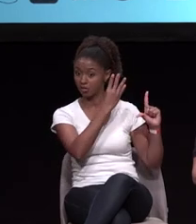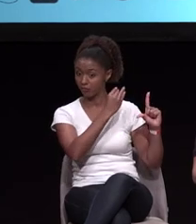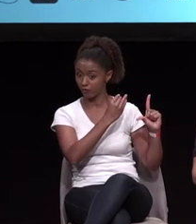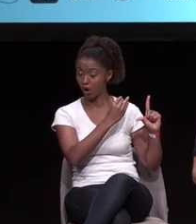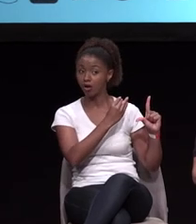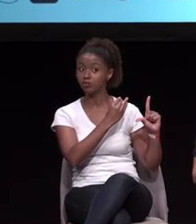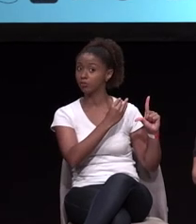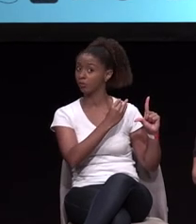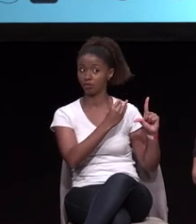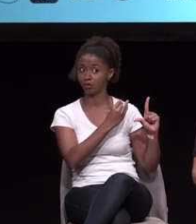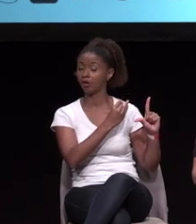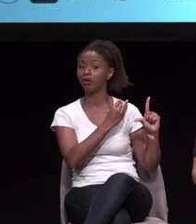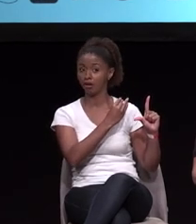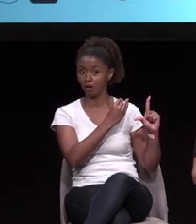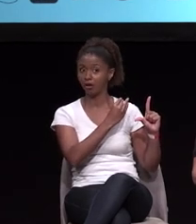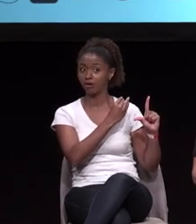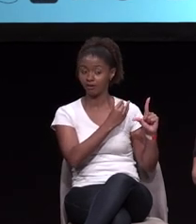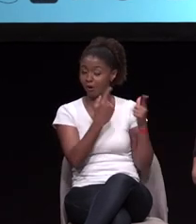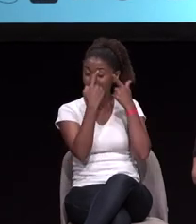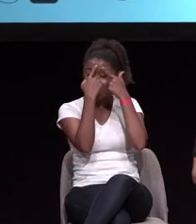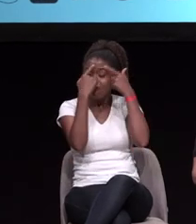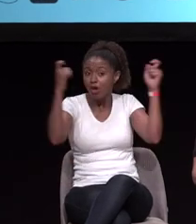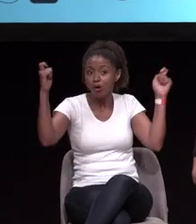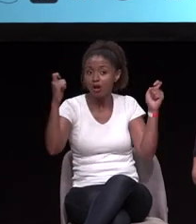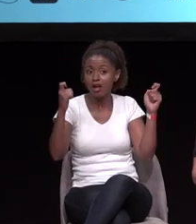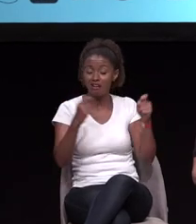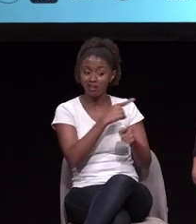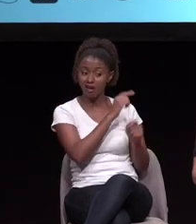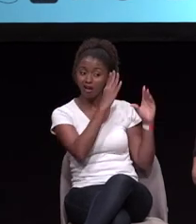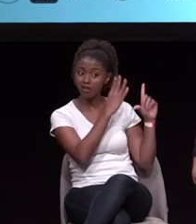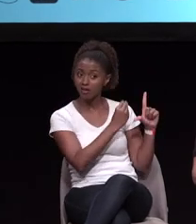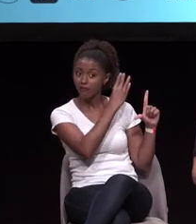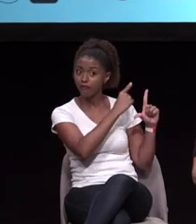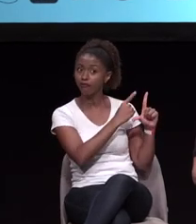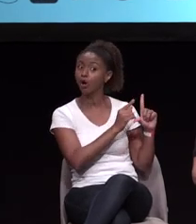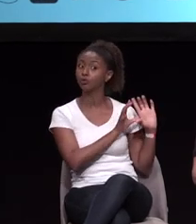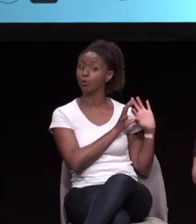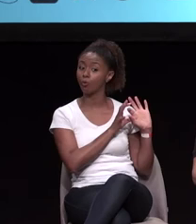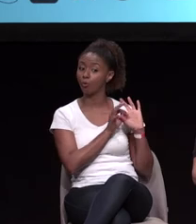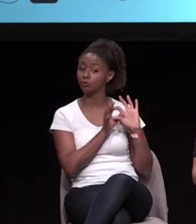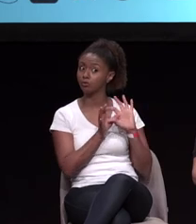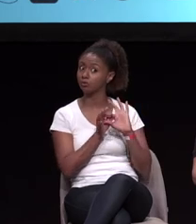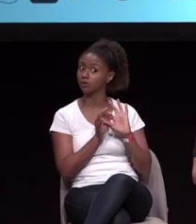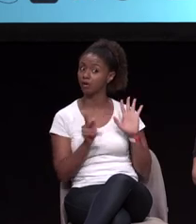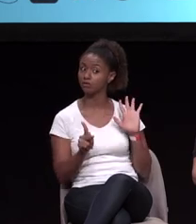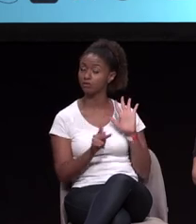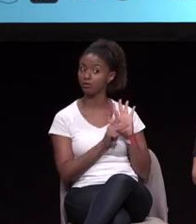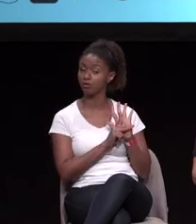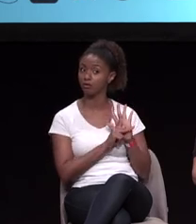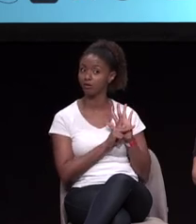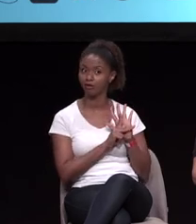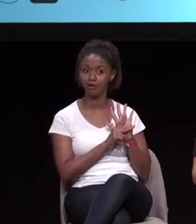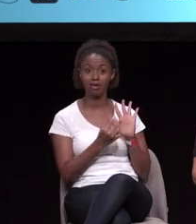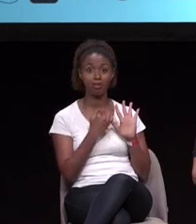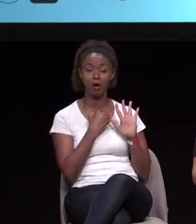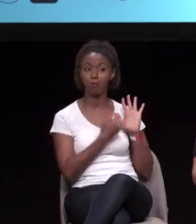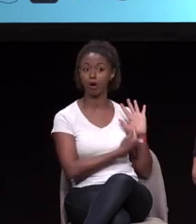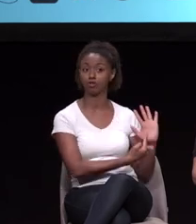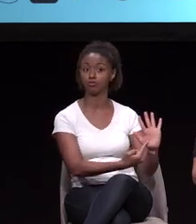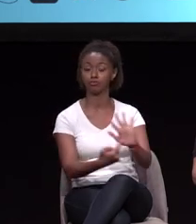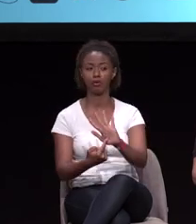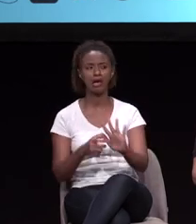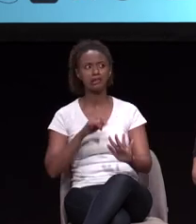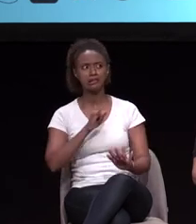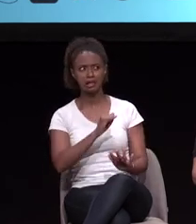mostrado essa foto ela tem um contexto específico não pode se ela foi